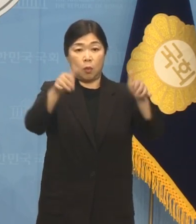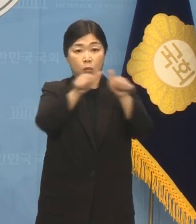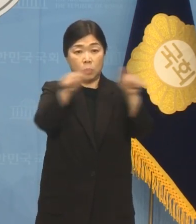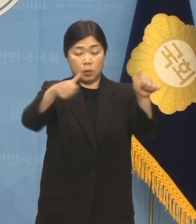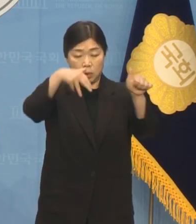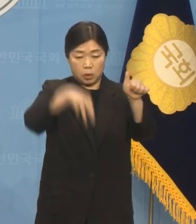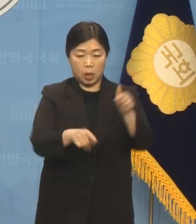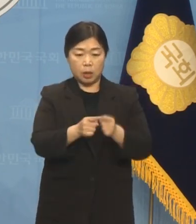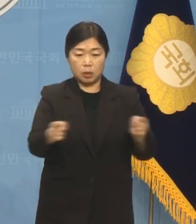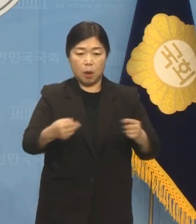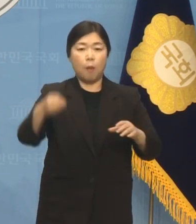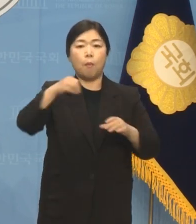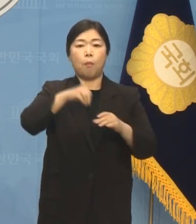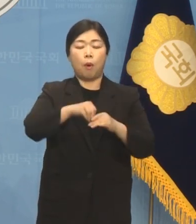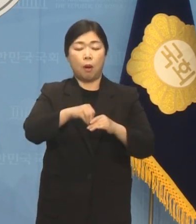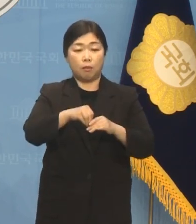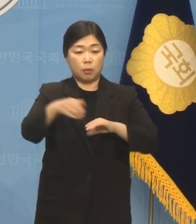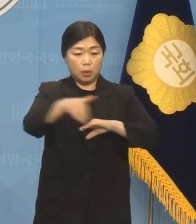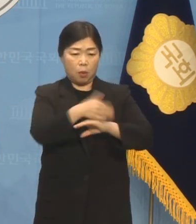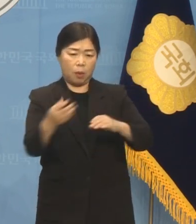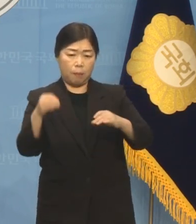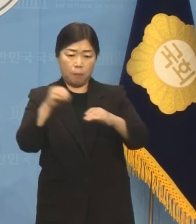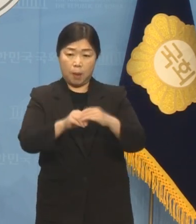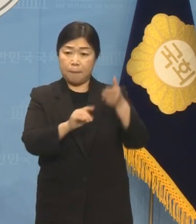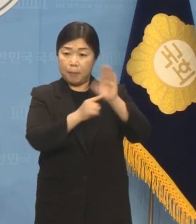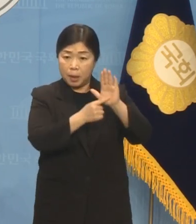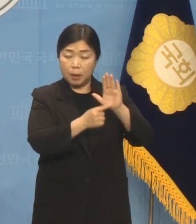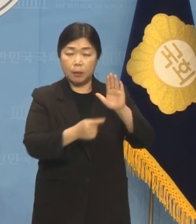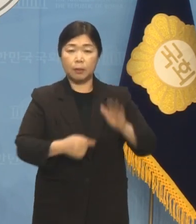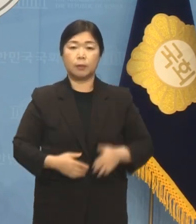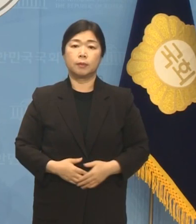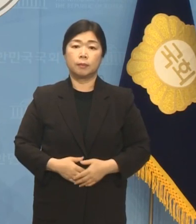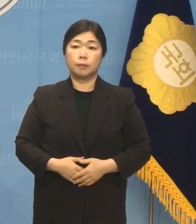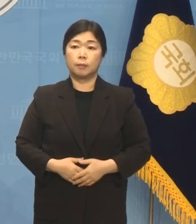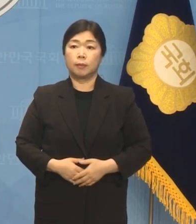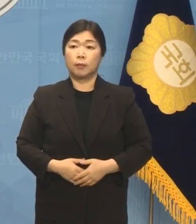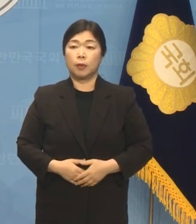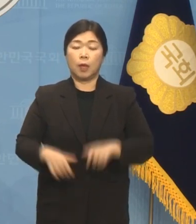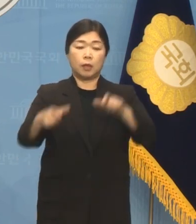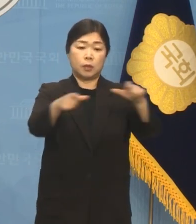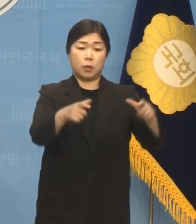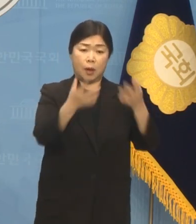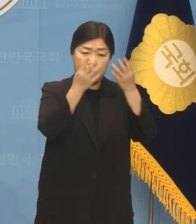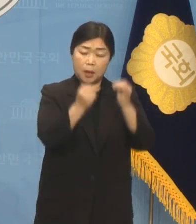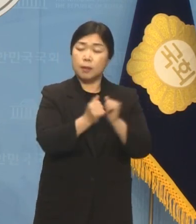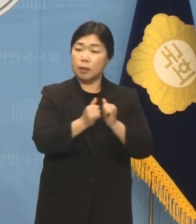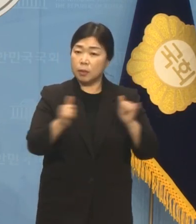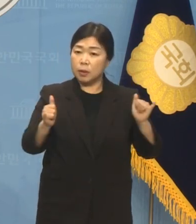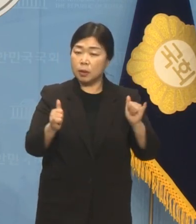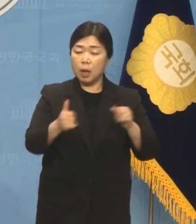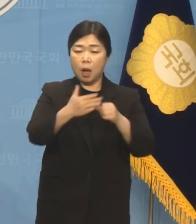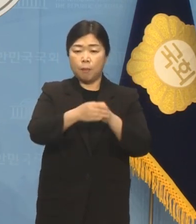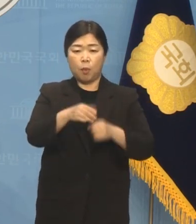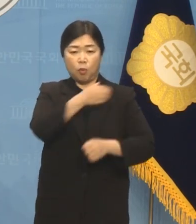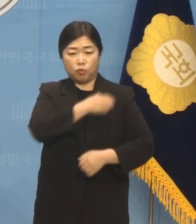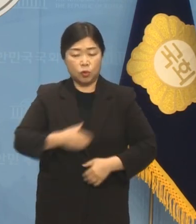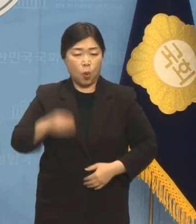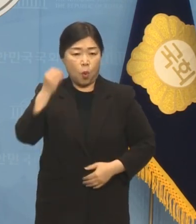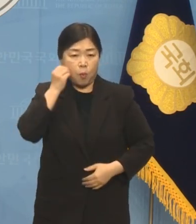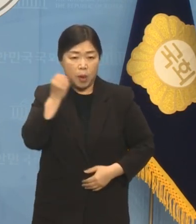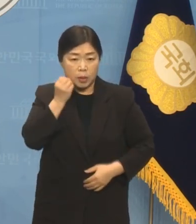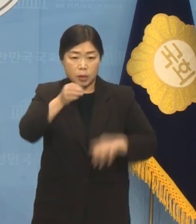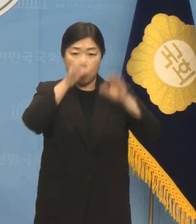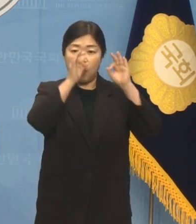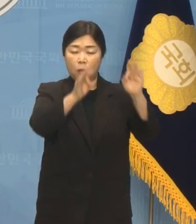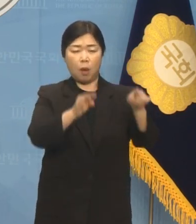건물이 포함된다는 사실이 널리 알려졌습니다. 이미 지역의 많은 주민들이 마포구청 홈페이지를